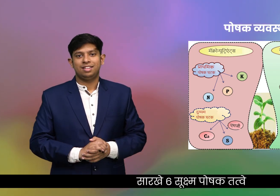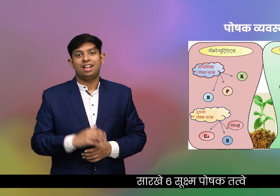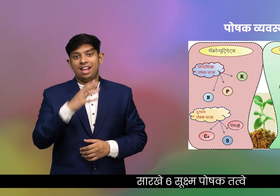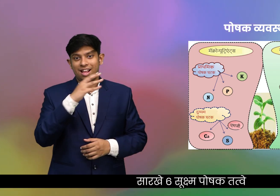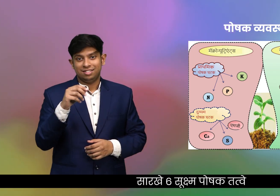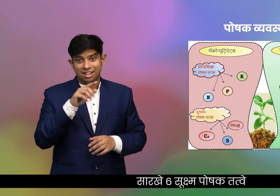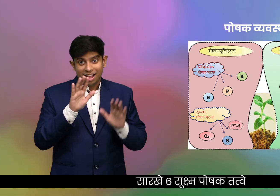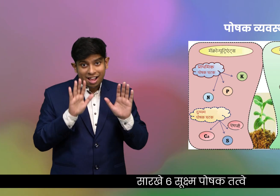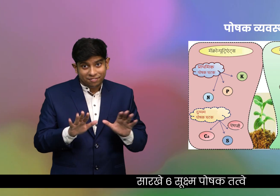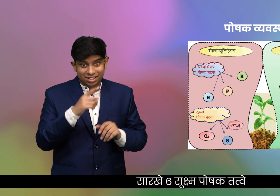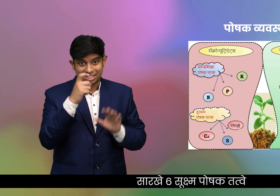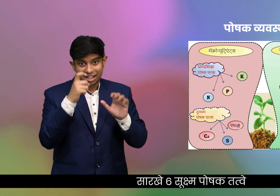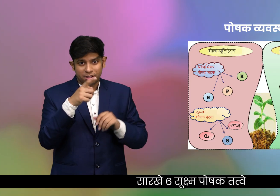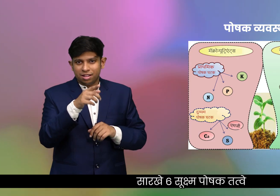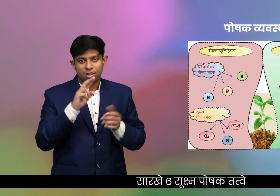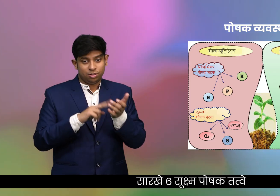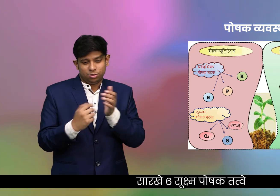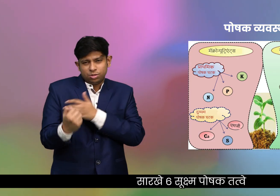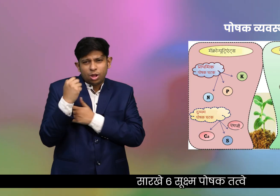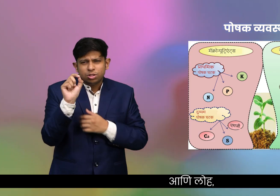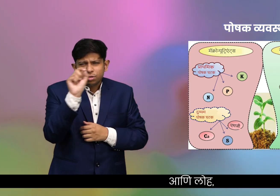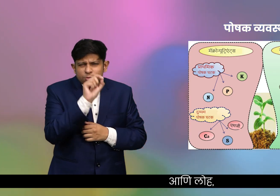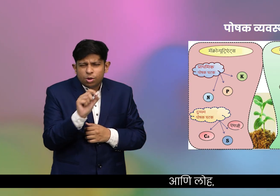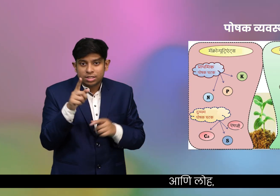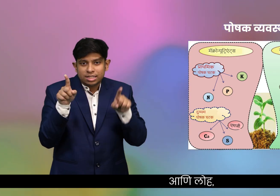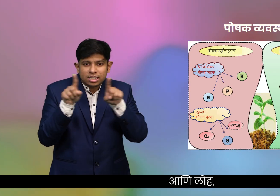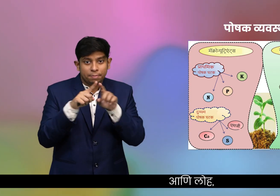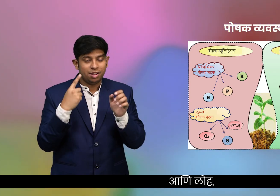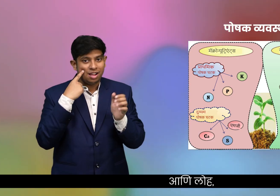सारखे 6 सूक्ष्म पोषक तत्वे आणि लोह,